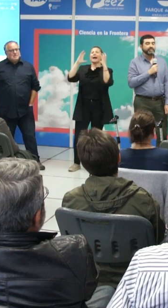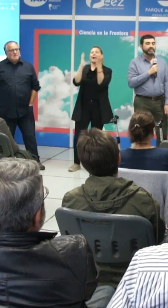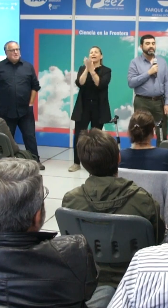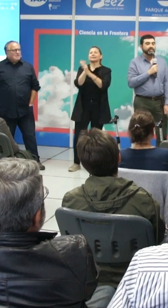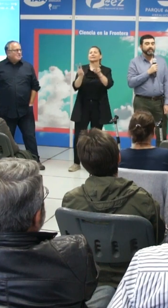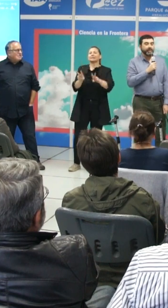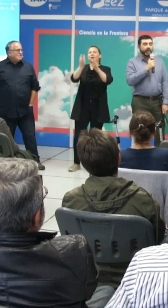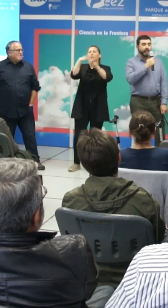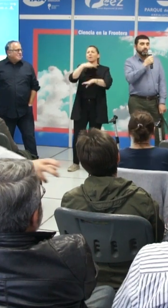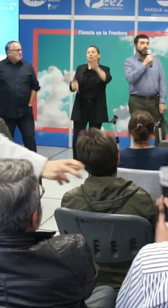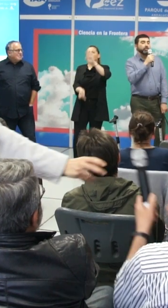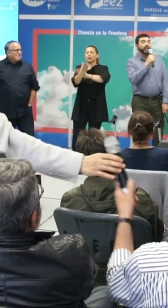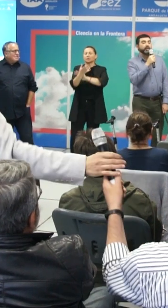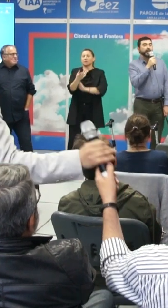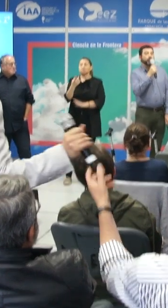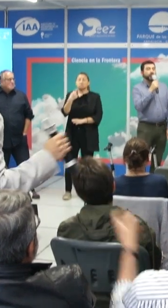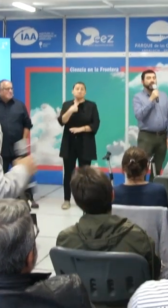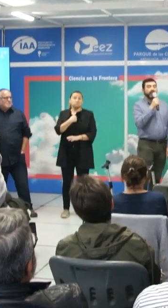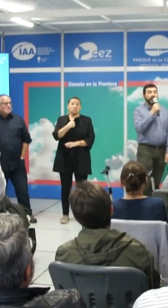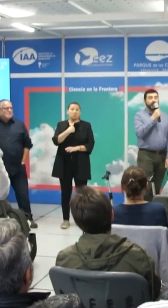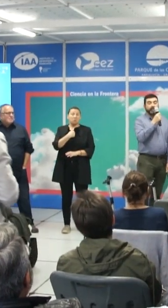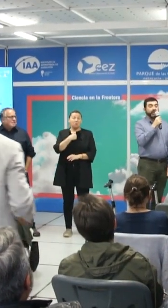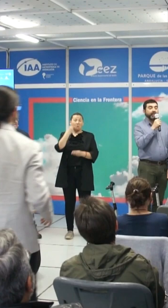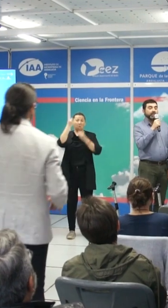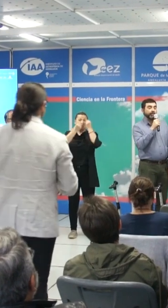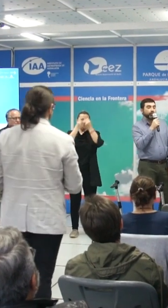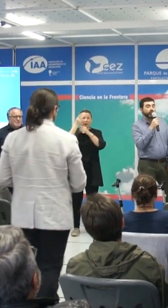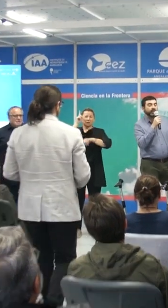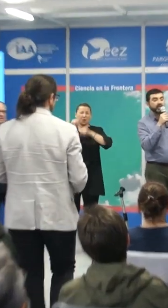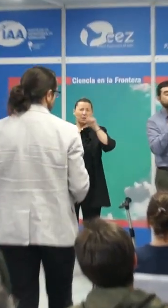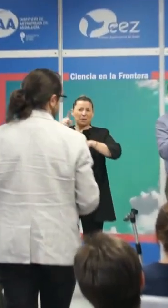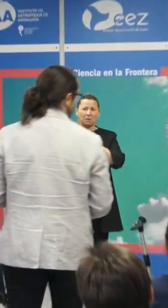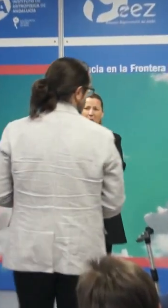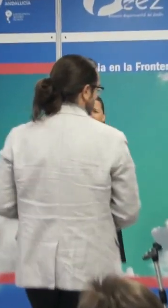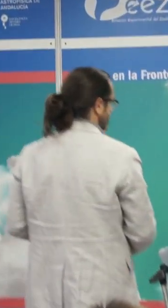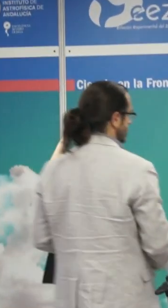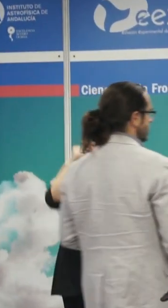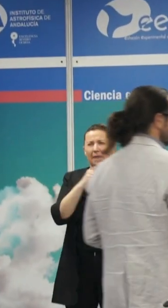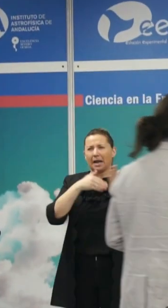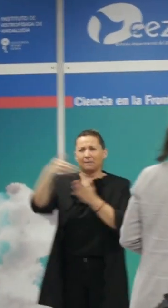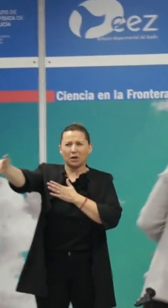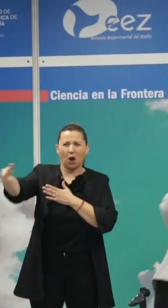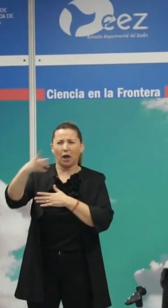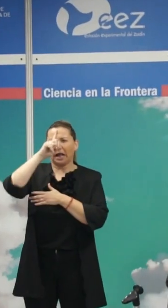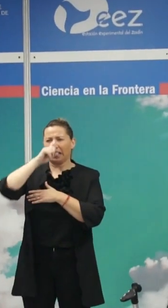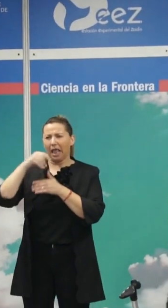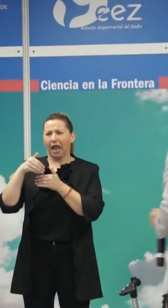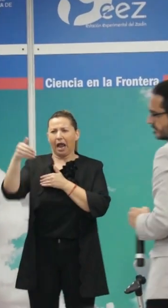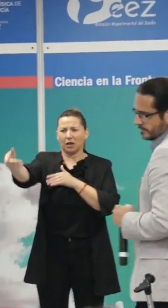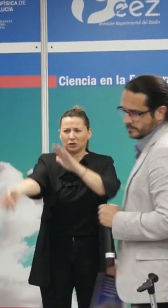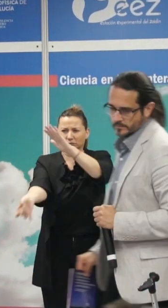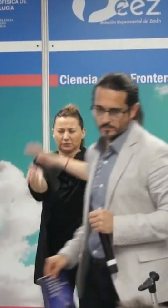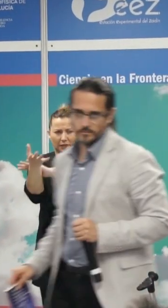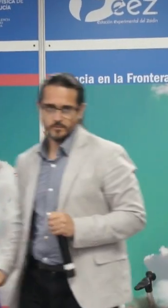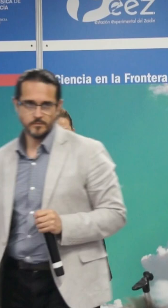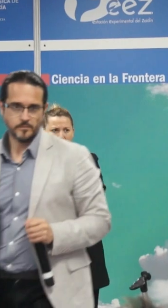la Vía Láctea? Yo creo que el primer encuentro será, depende de la fuente, pero en torno a 3.000 millones de años. Cada uno de esos giros puede